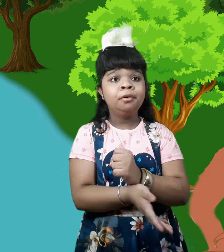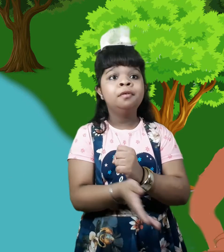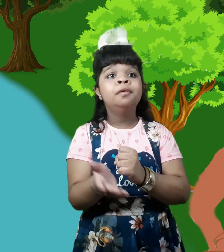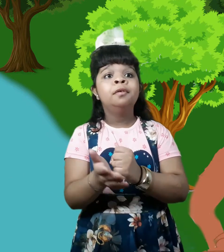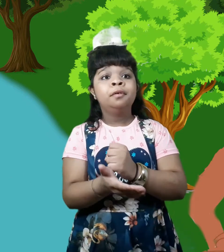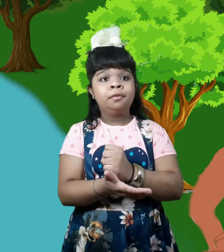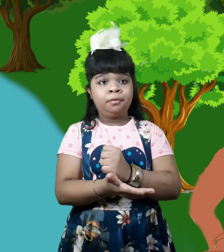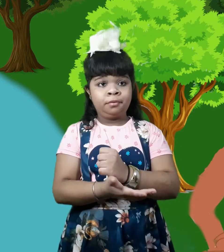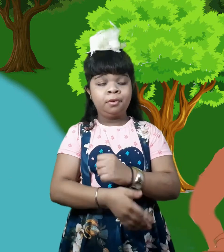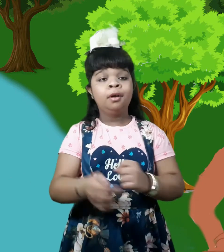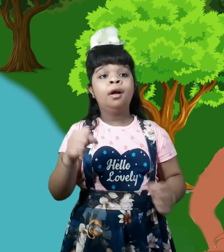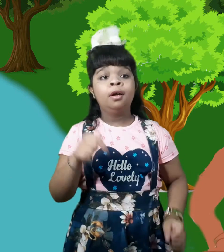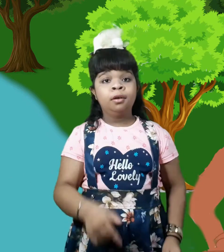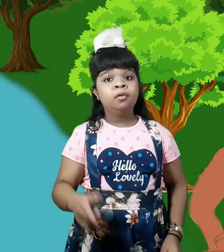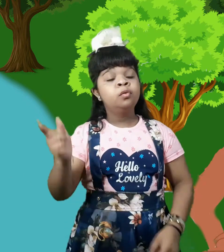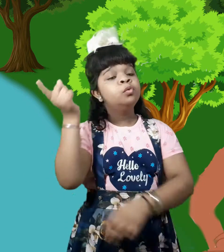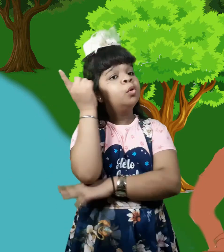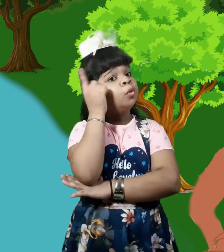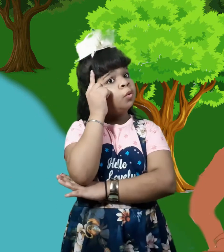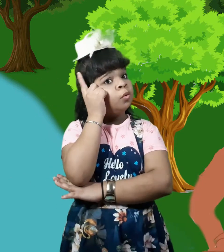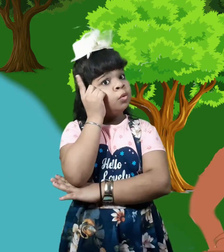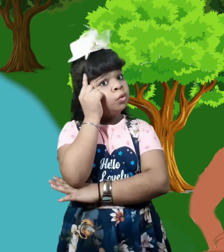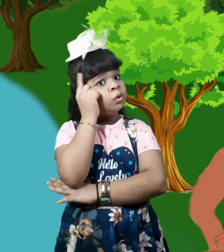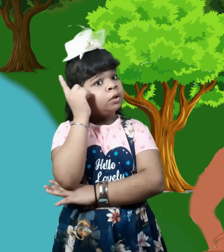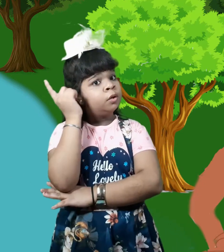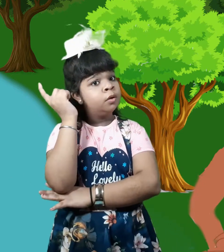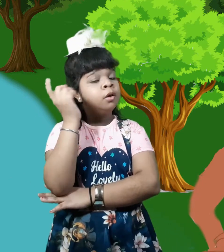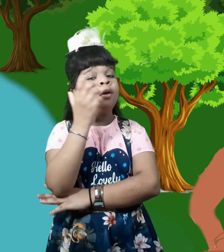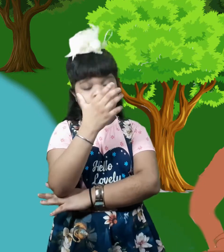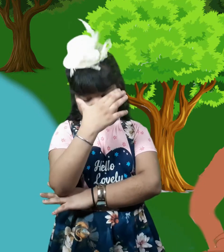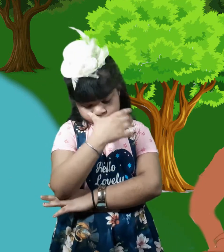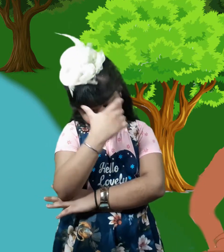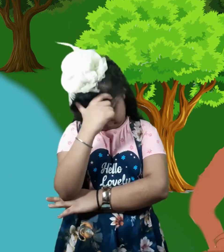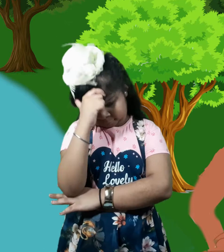यह सोचकर वह परेशान हो गया